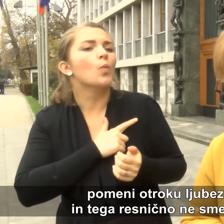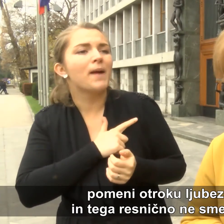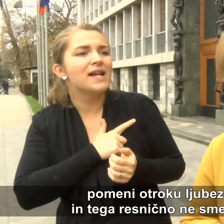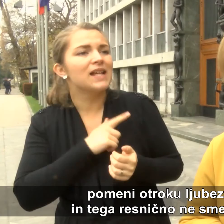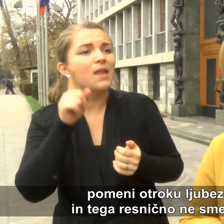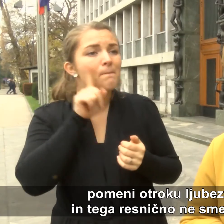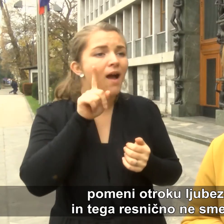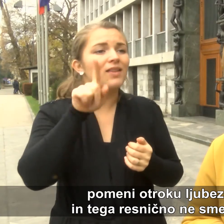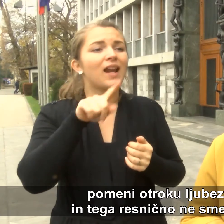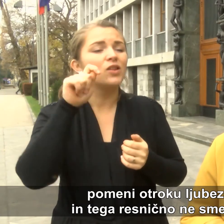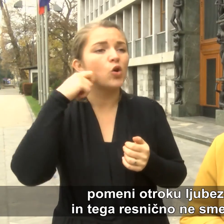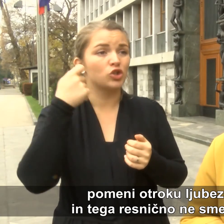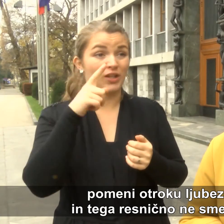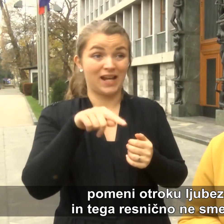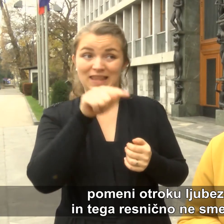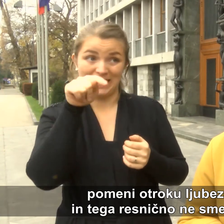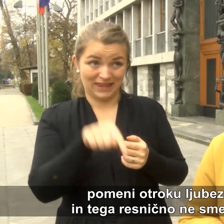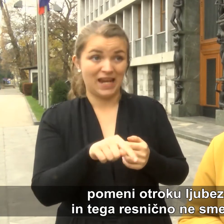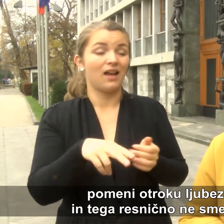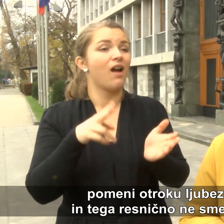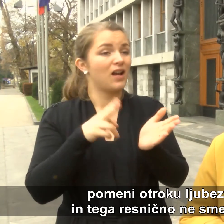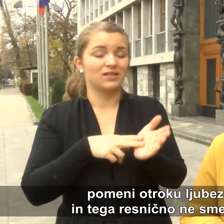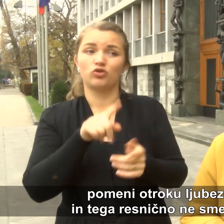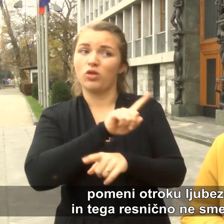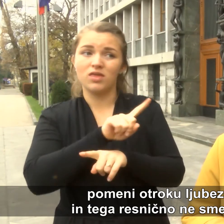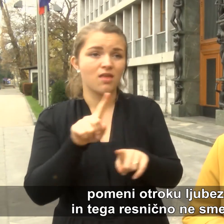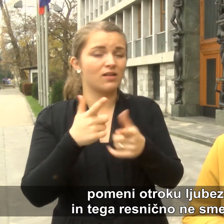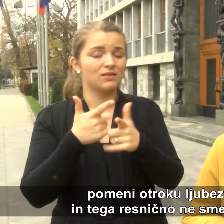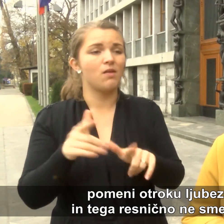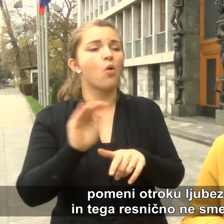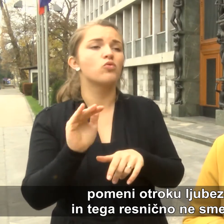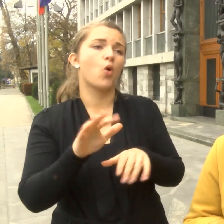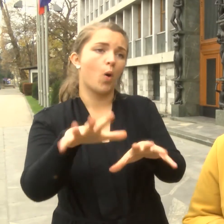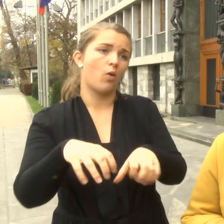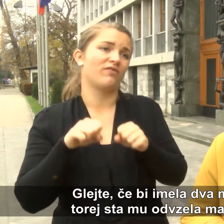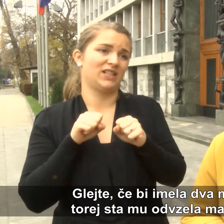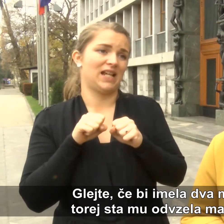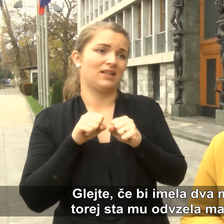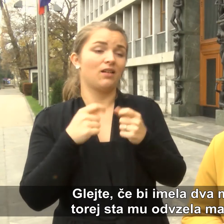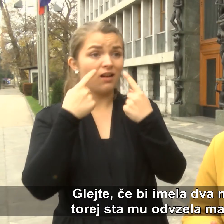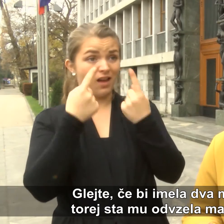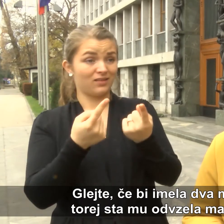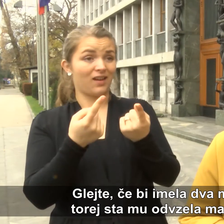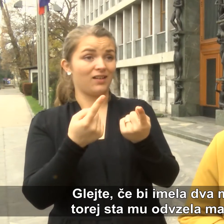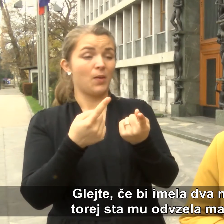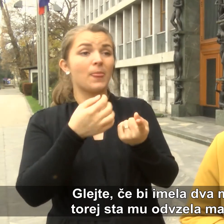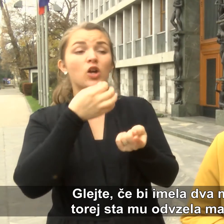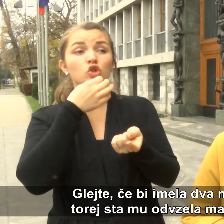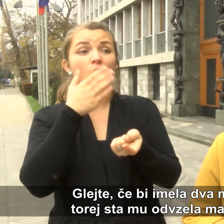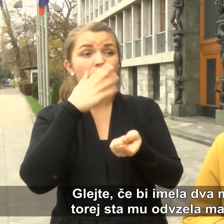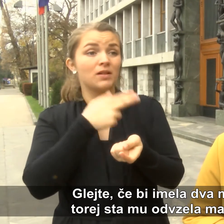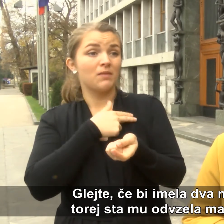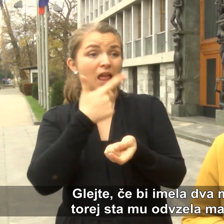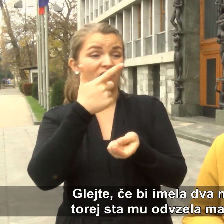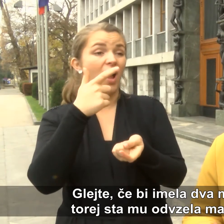in tega resnično ne smemo otrokom odvzeti. Glejte, če bi imela dva moška pri